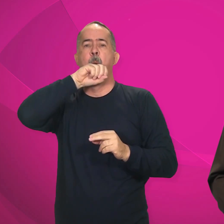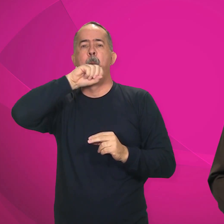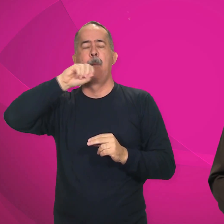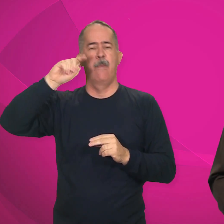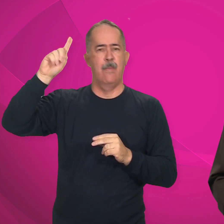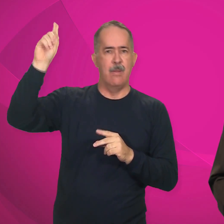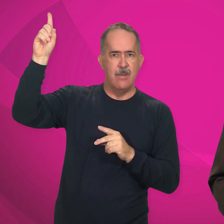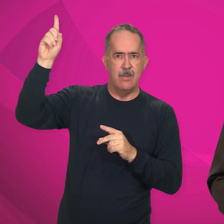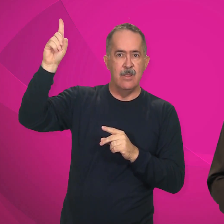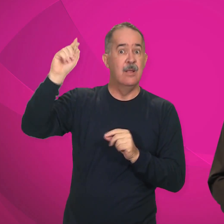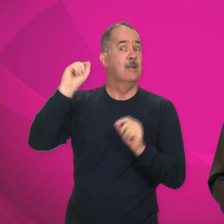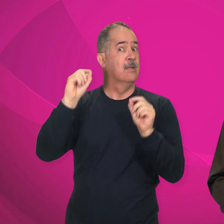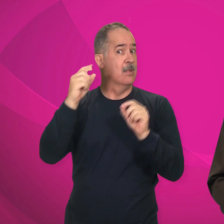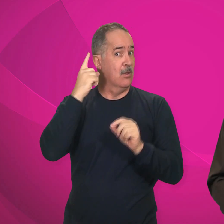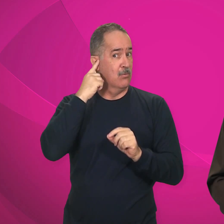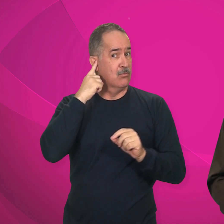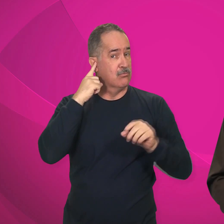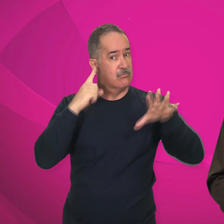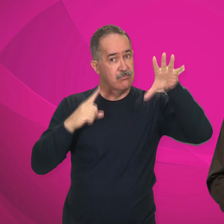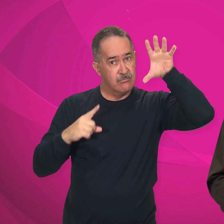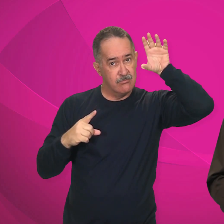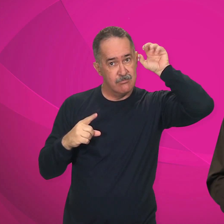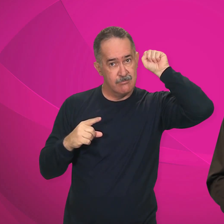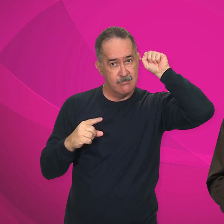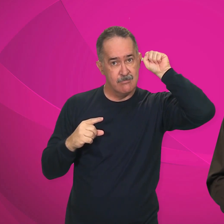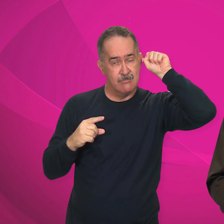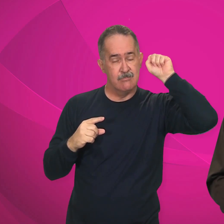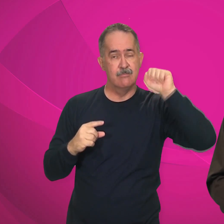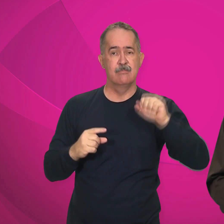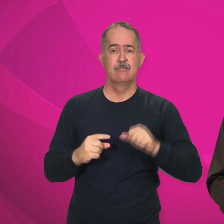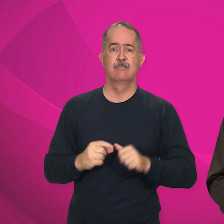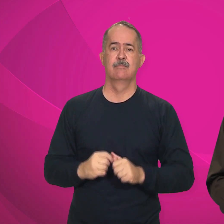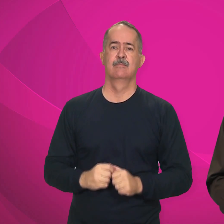tiver ouvidos para ouvir, que ouça.